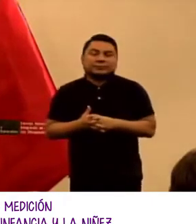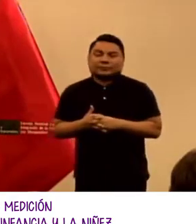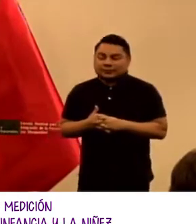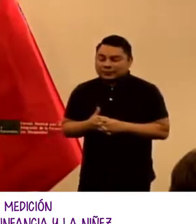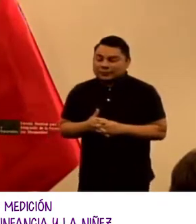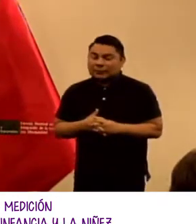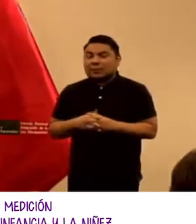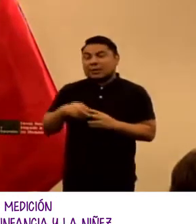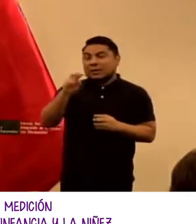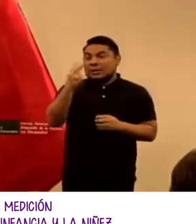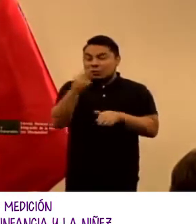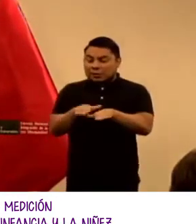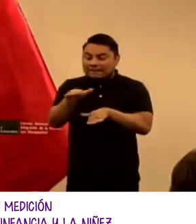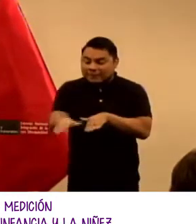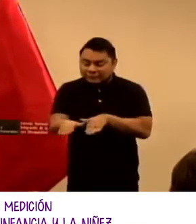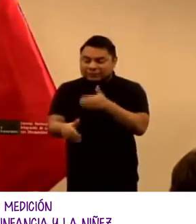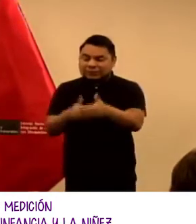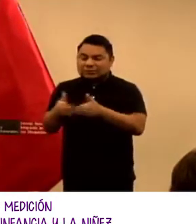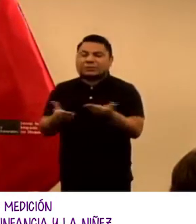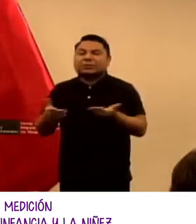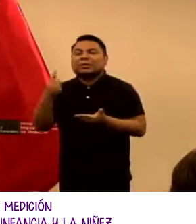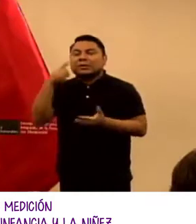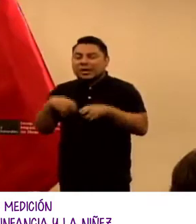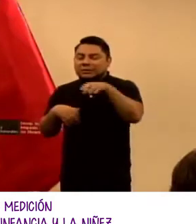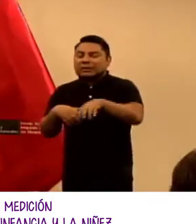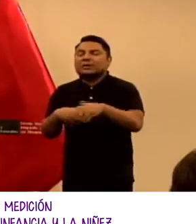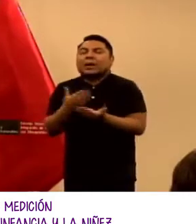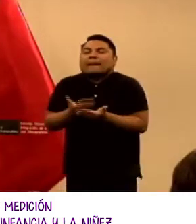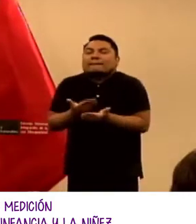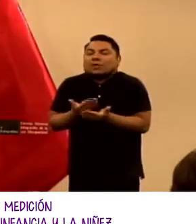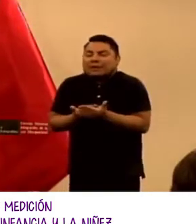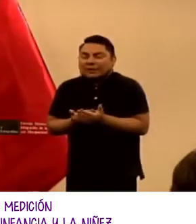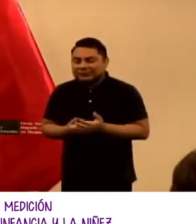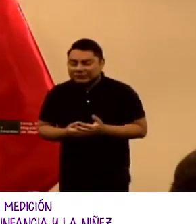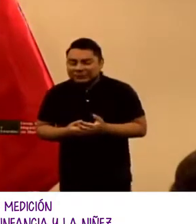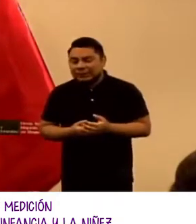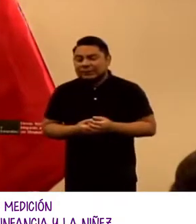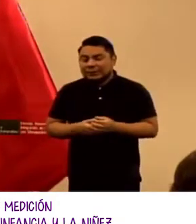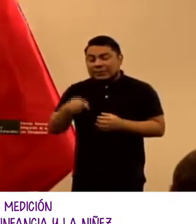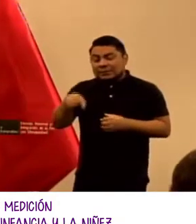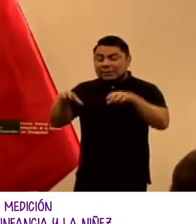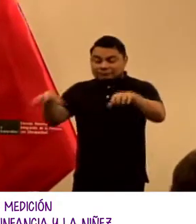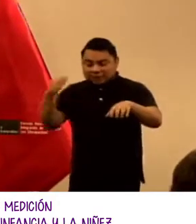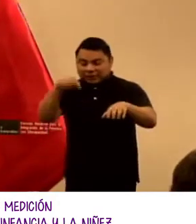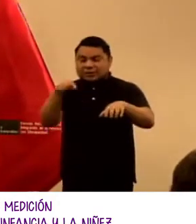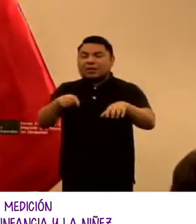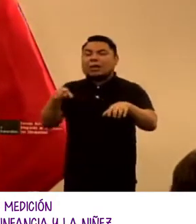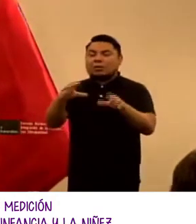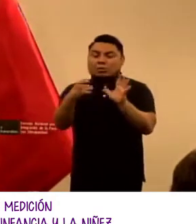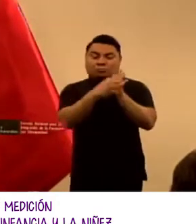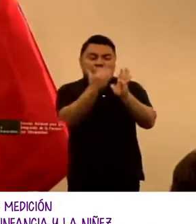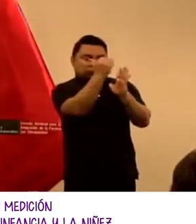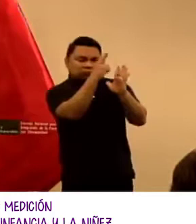El segundo paso de ese proceso se refiere al establecimiento de las propiedades analíticas del puesto, del módulo,